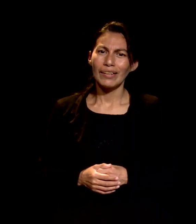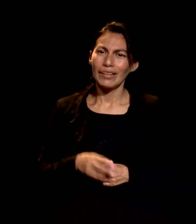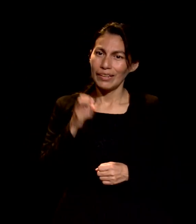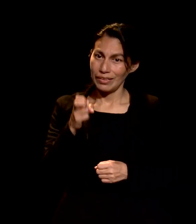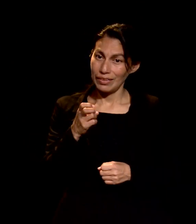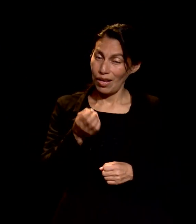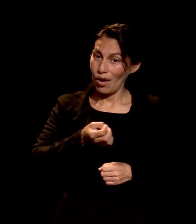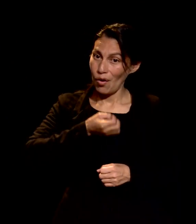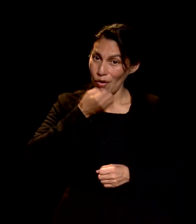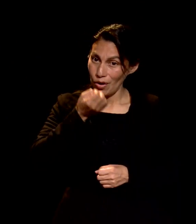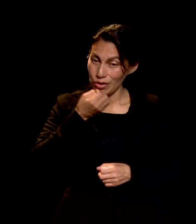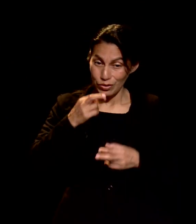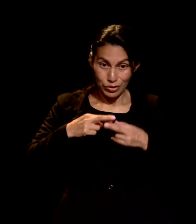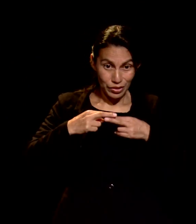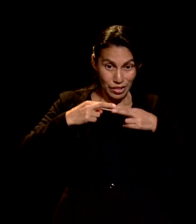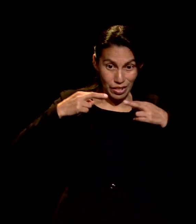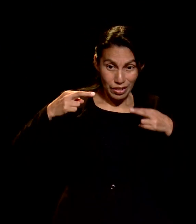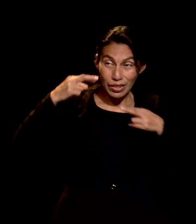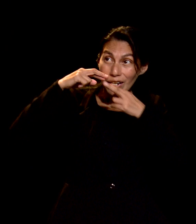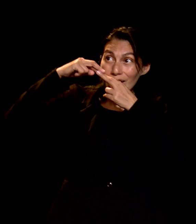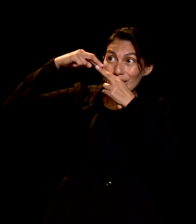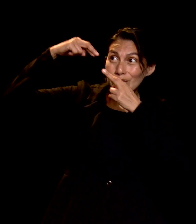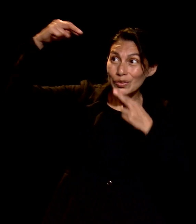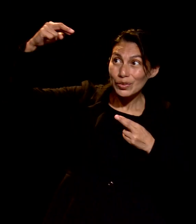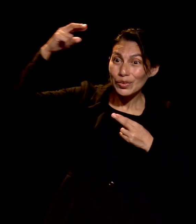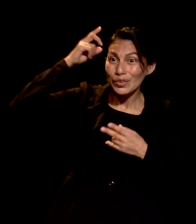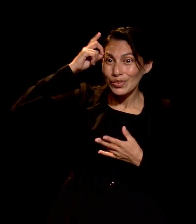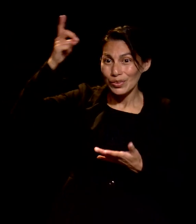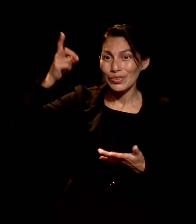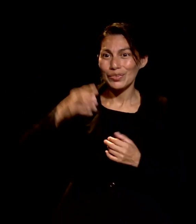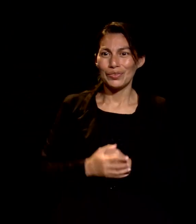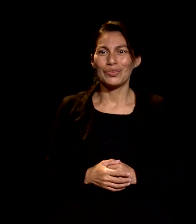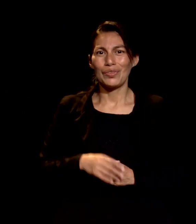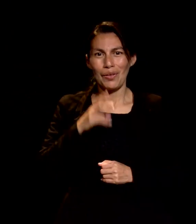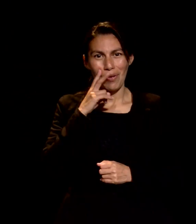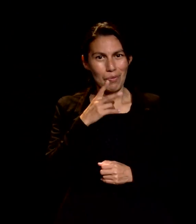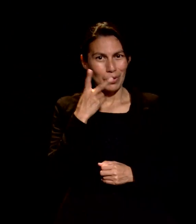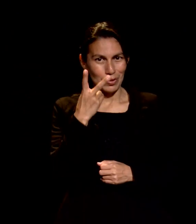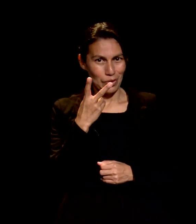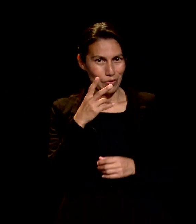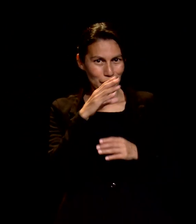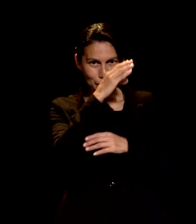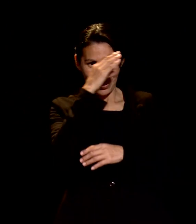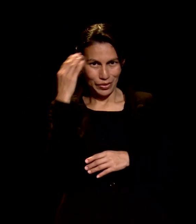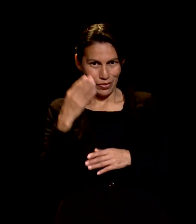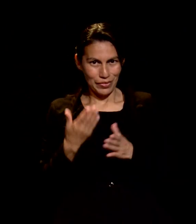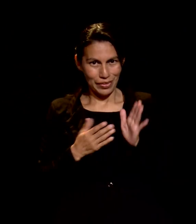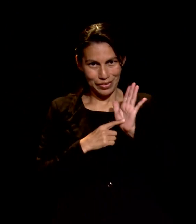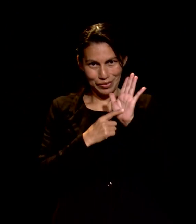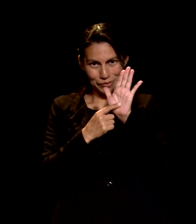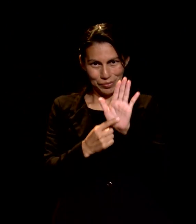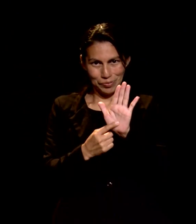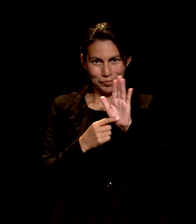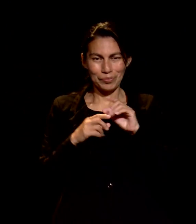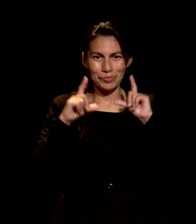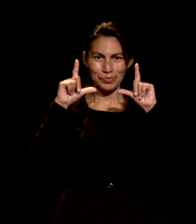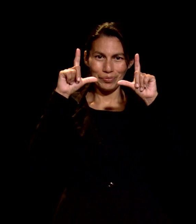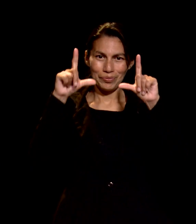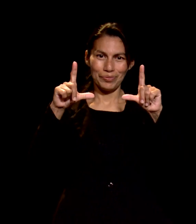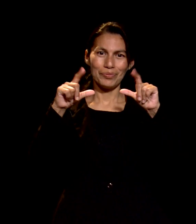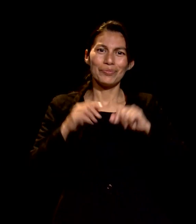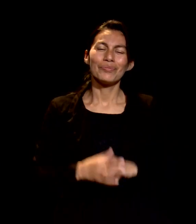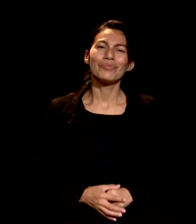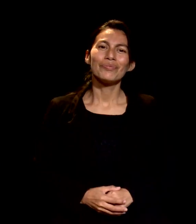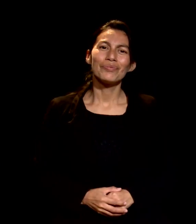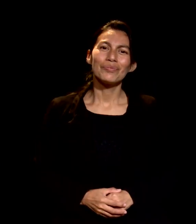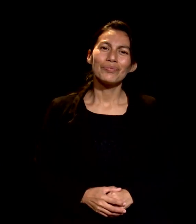de esa relación con Dios podemos verlo en dos fotografías que nos van a mostrar a